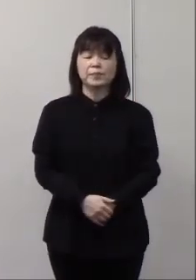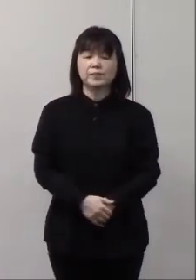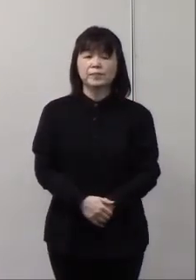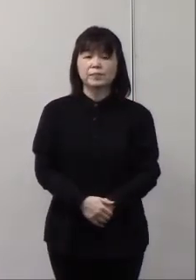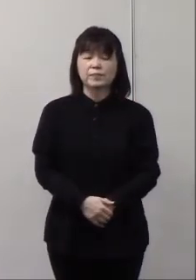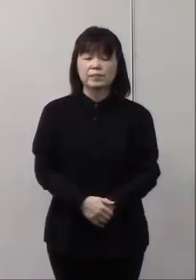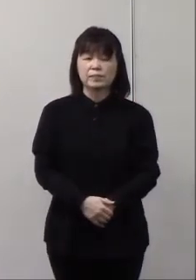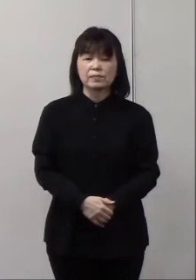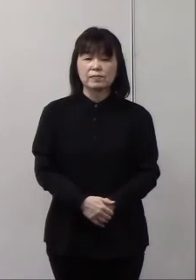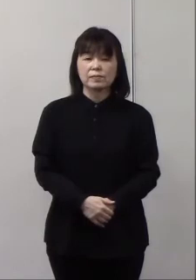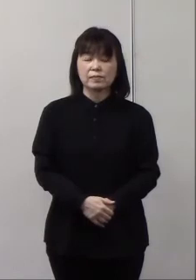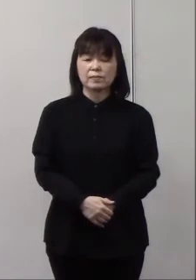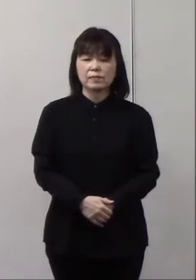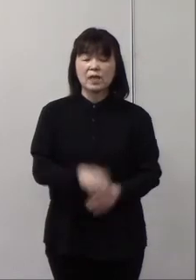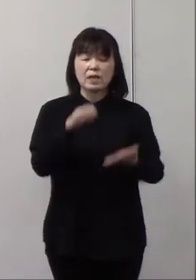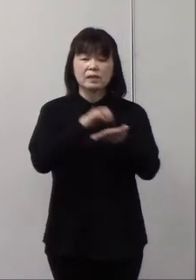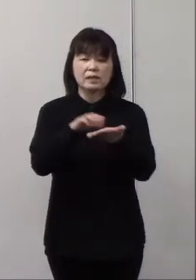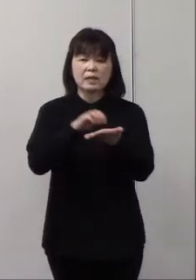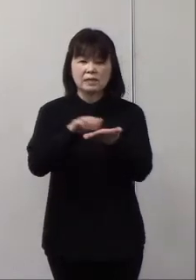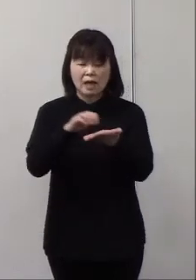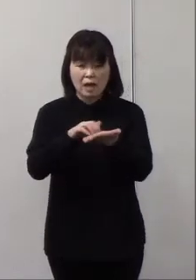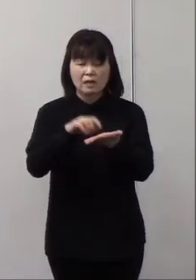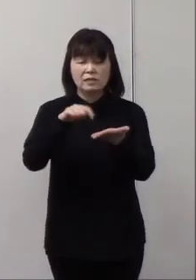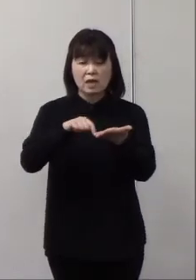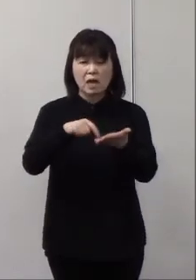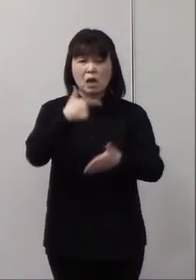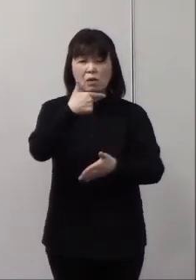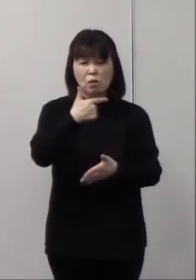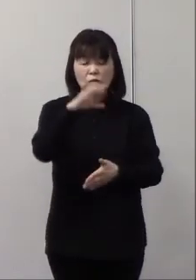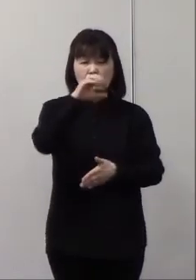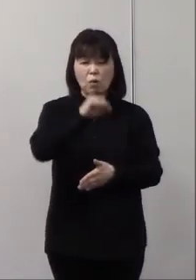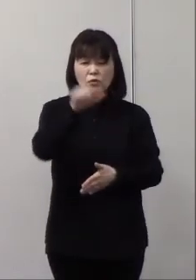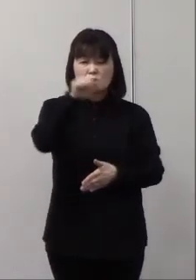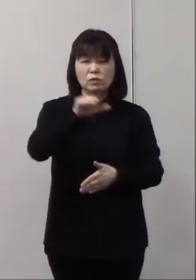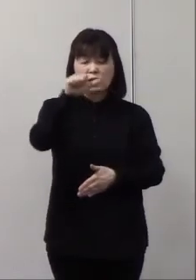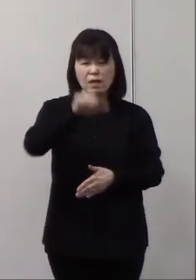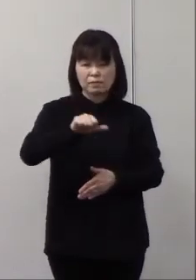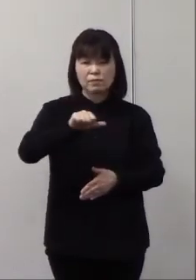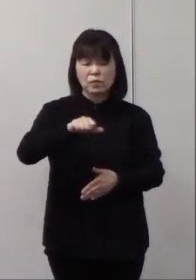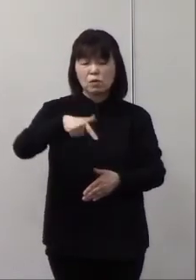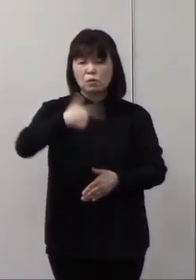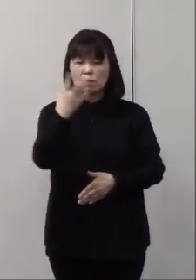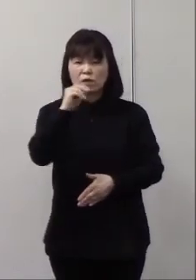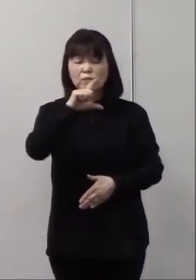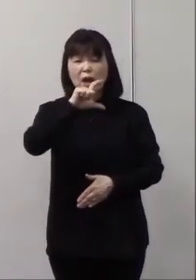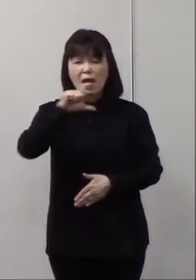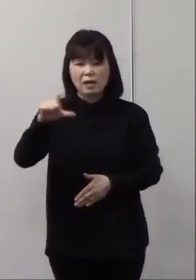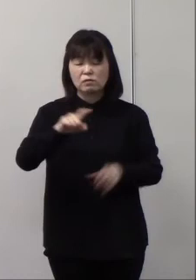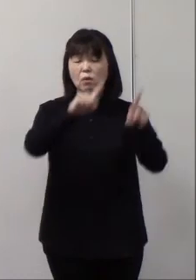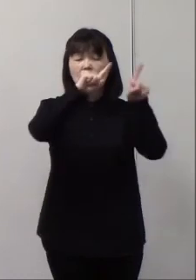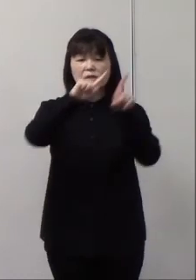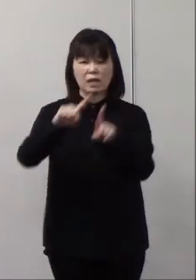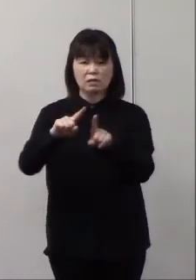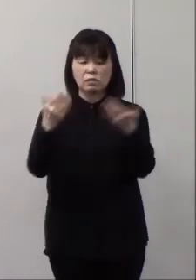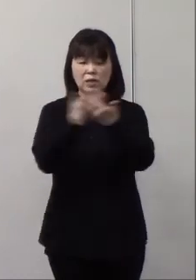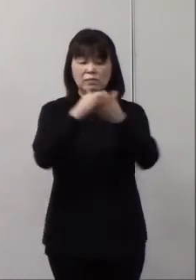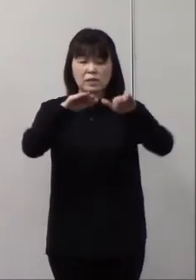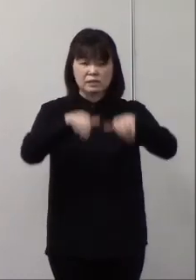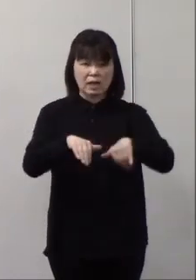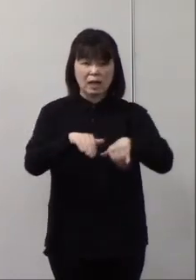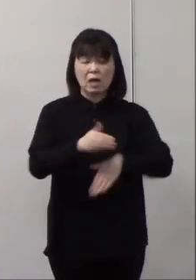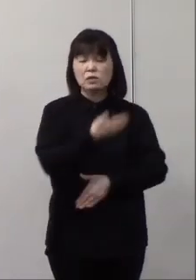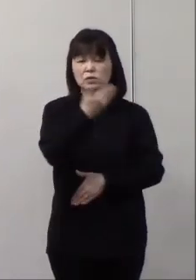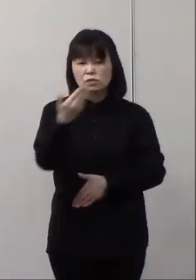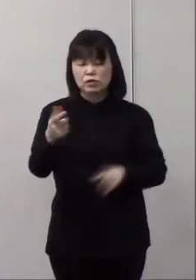方で、精算をすると6億5810万円の減ということになります。続いて7